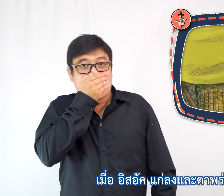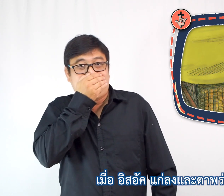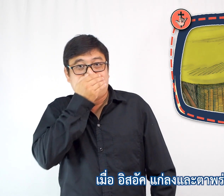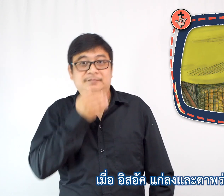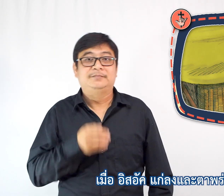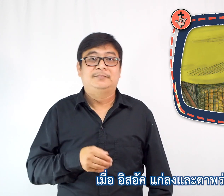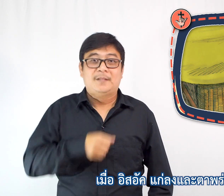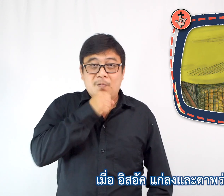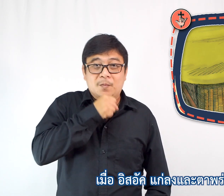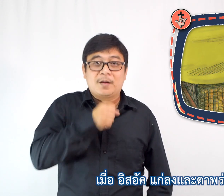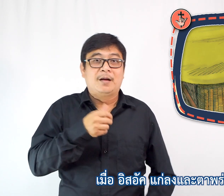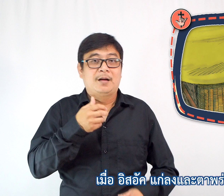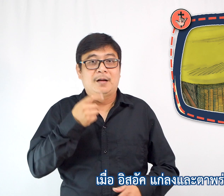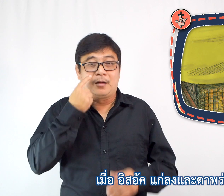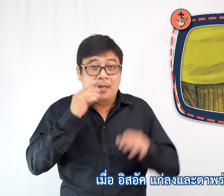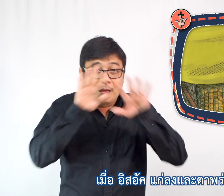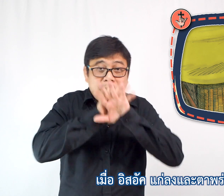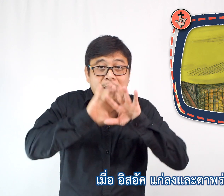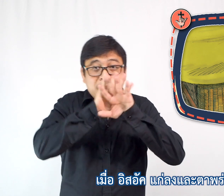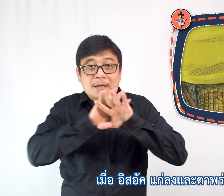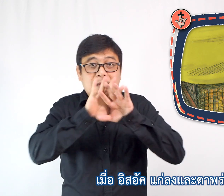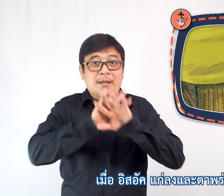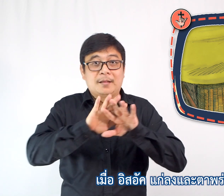เมื่ออิสอัคแก่ลงและตาพร่ามัว